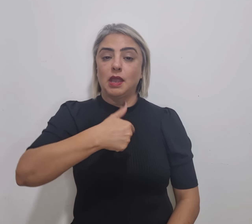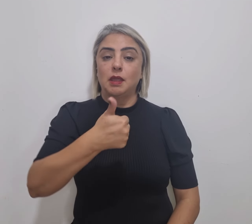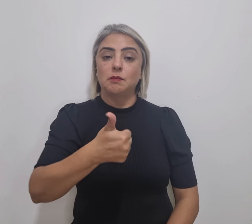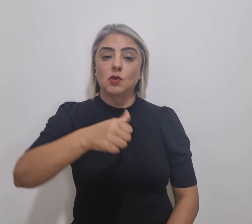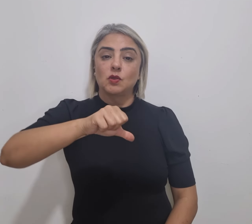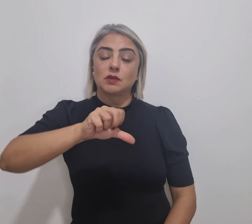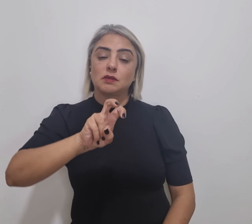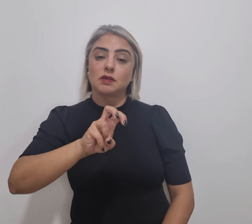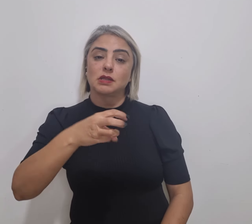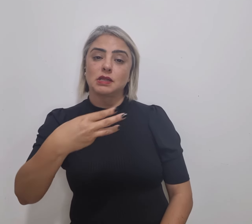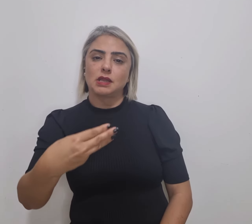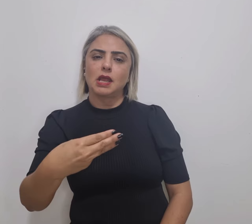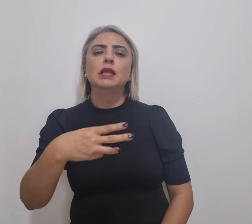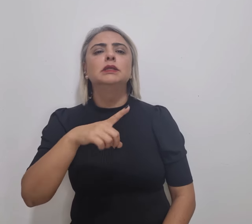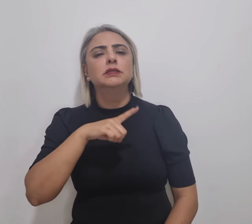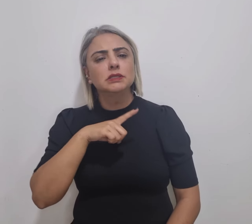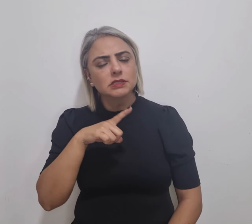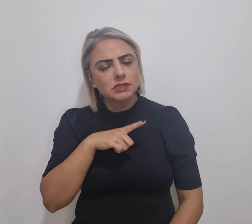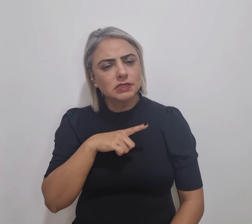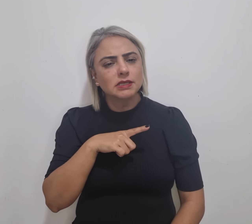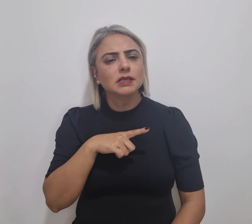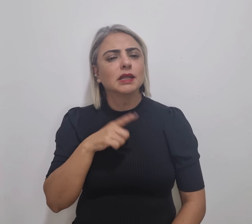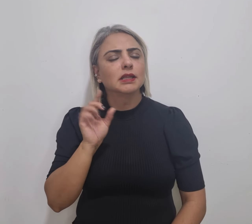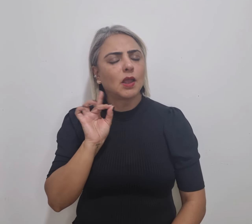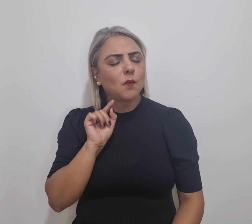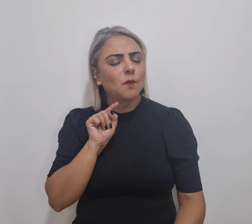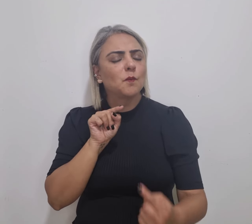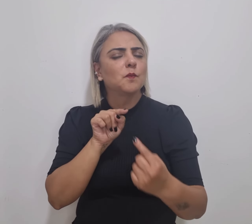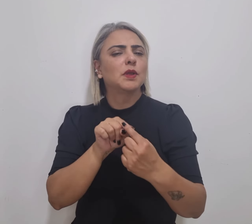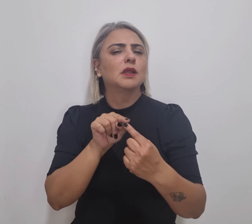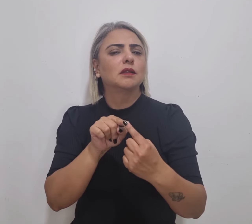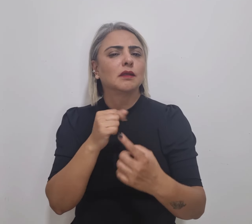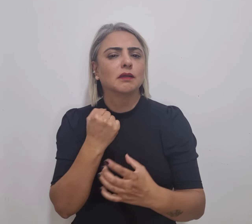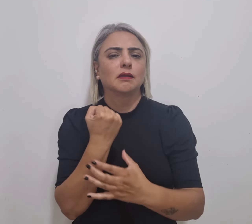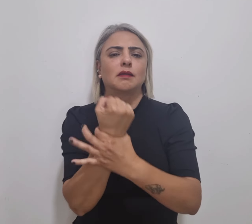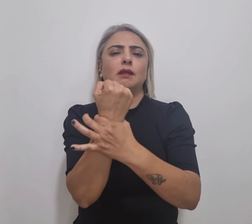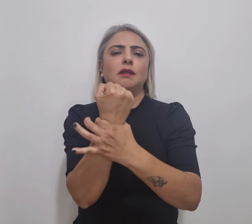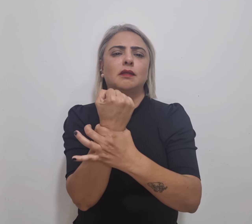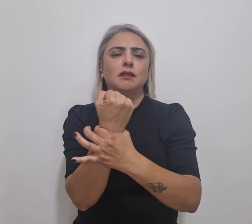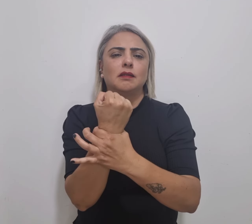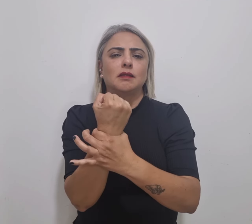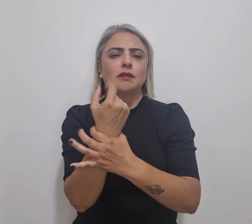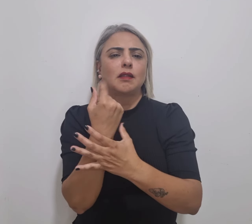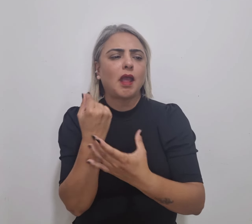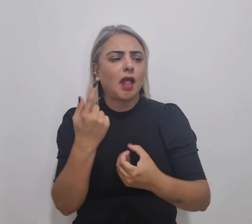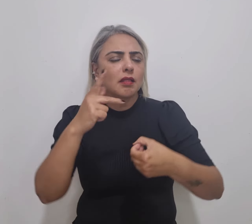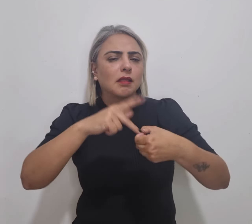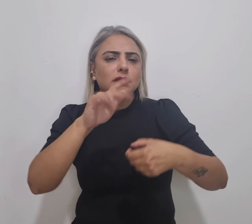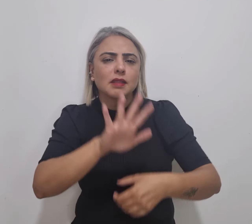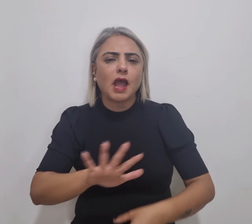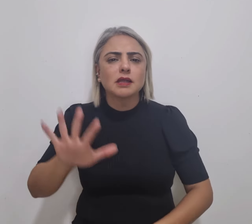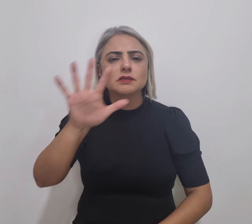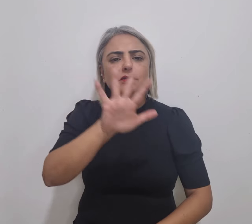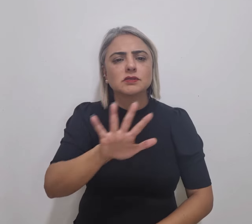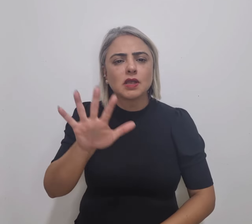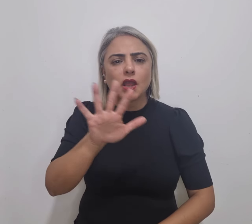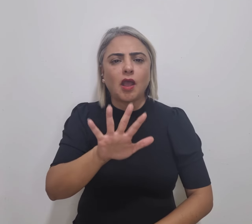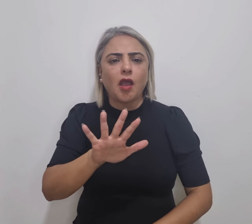1953, tinha e tem por objetivo garantir o abastecimento nacional de combustíveis